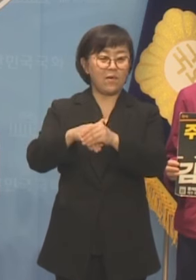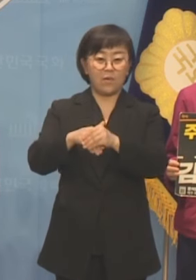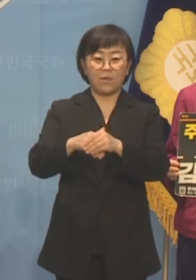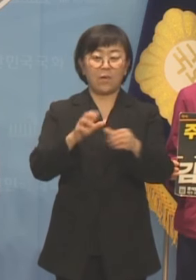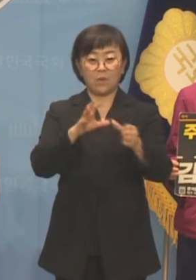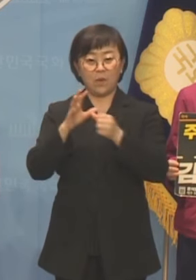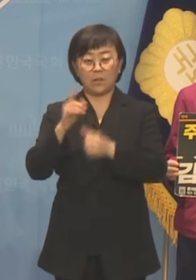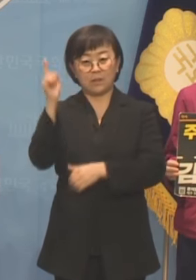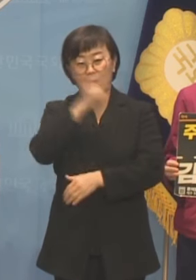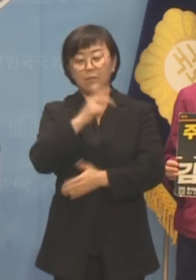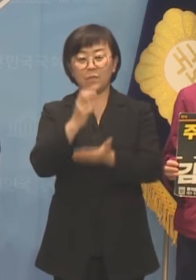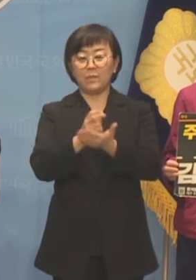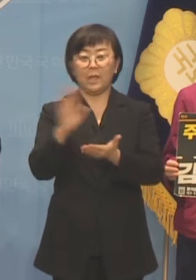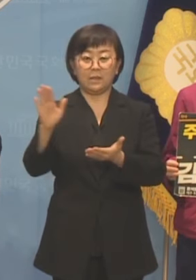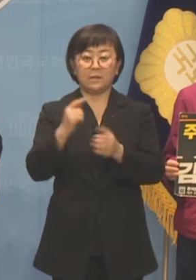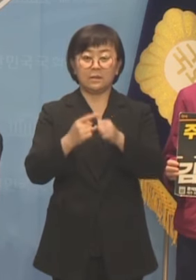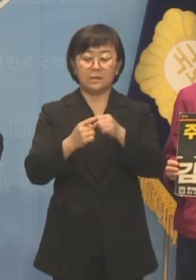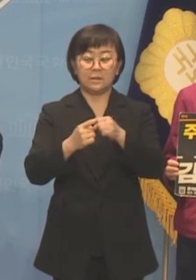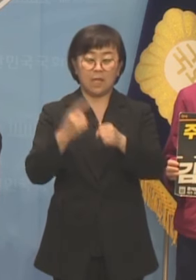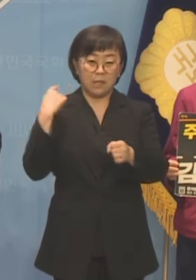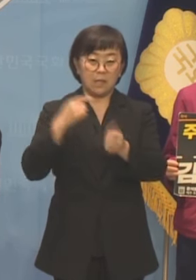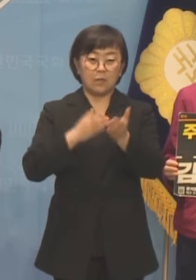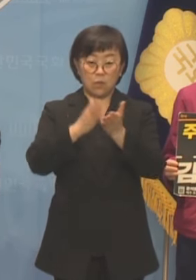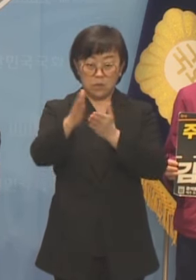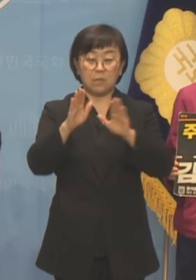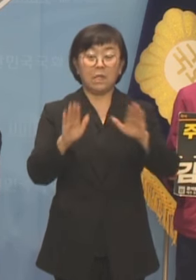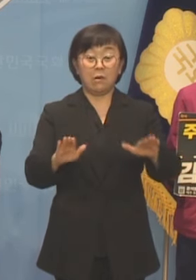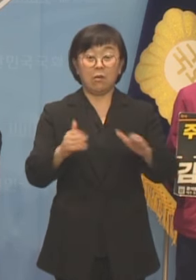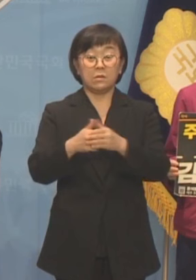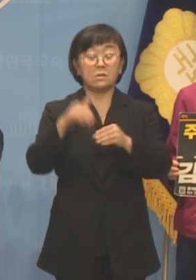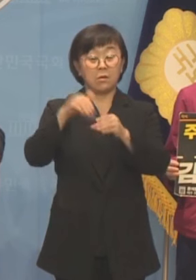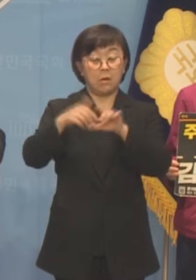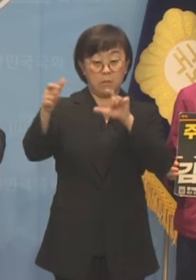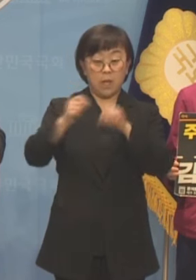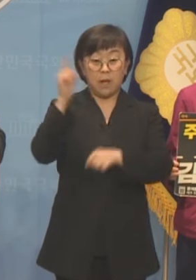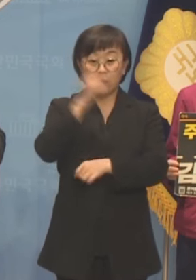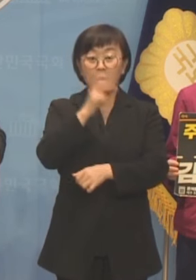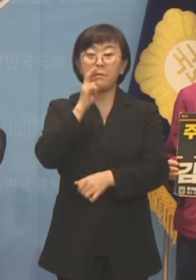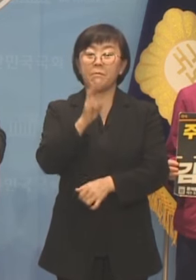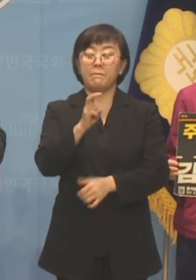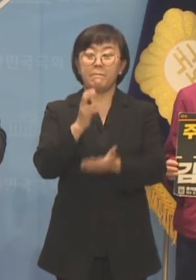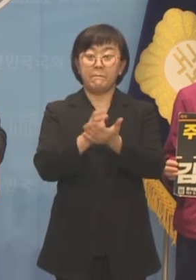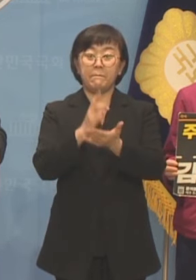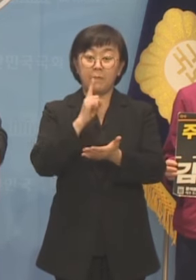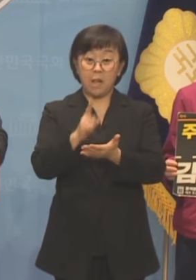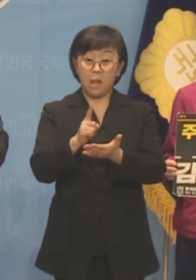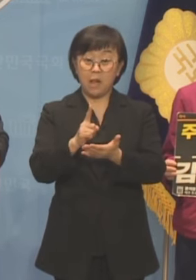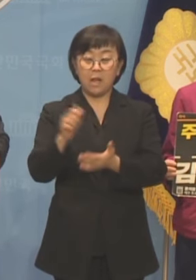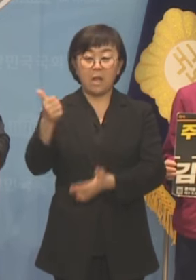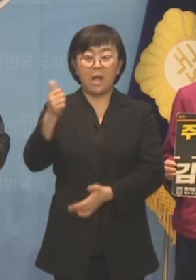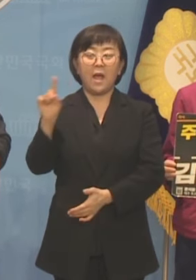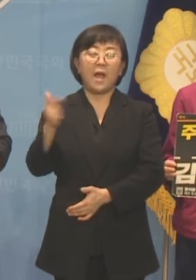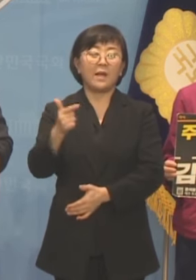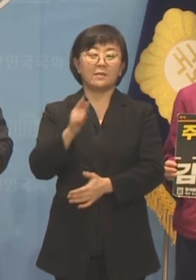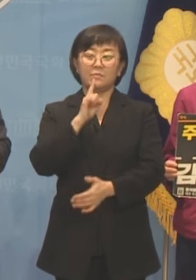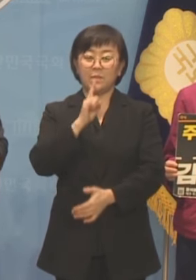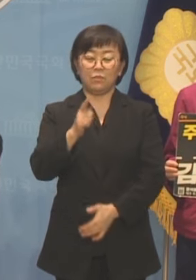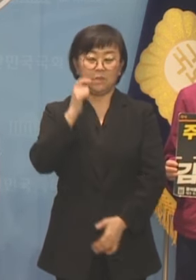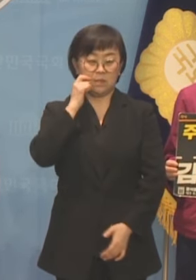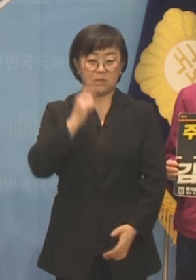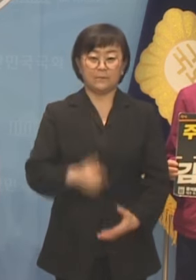아니고 작년에 통과됐으면 올해 이런 어 총선 합법이라는 말 자체를 한동원 비대 현쟁 할 수